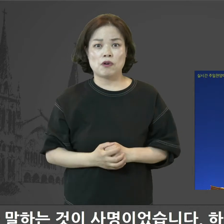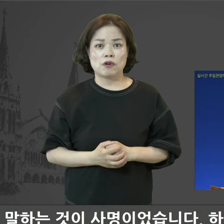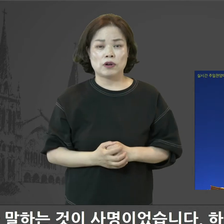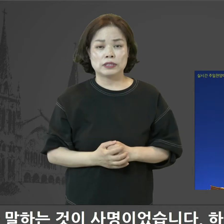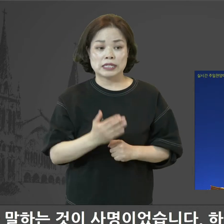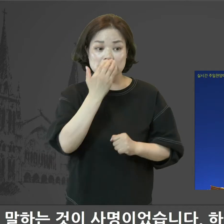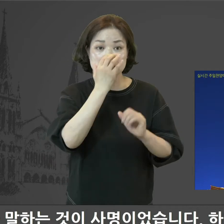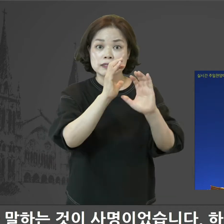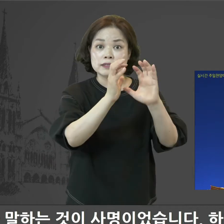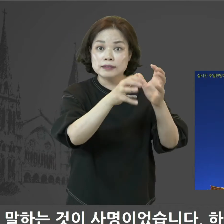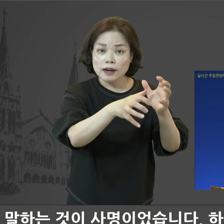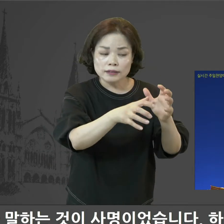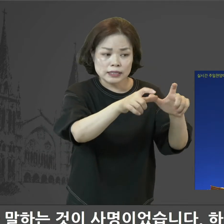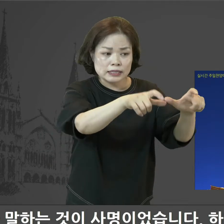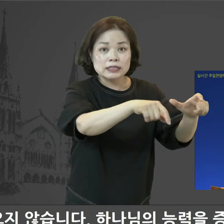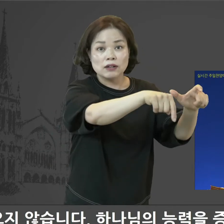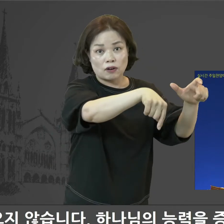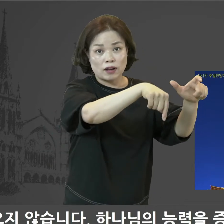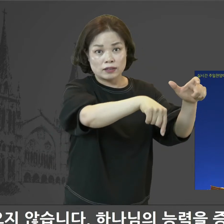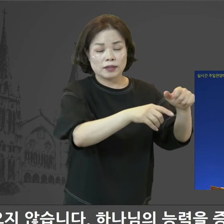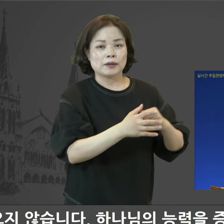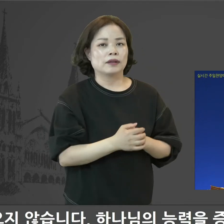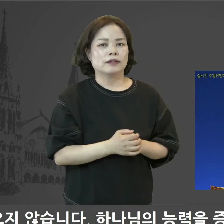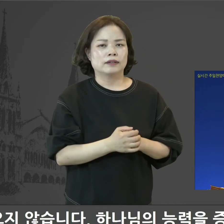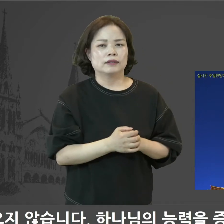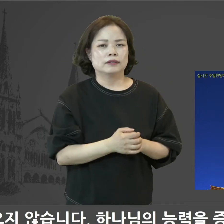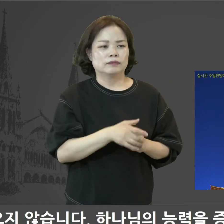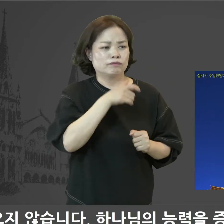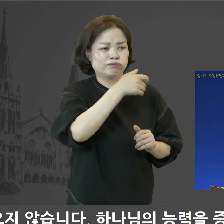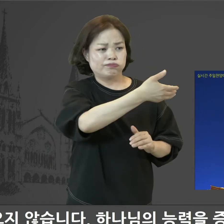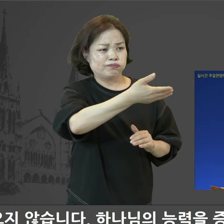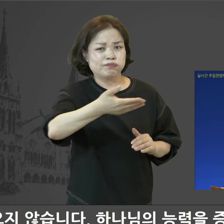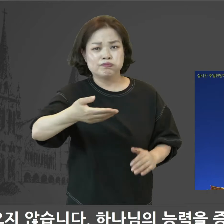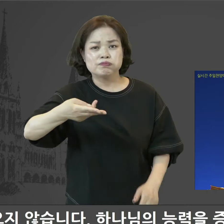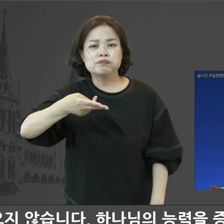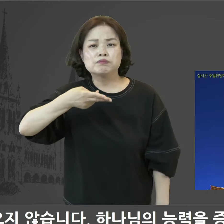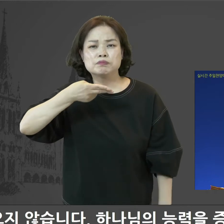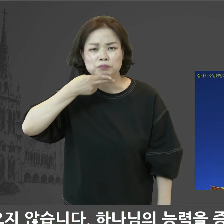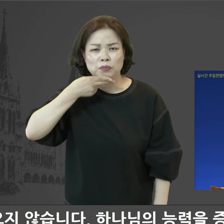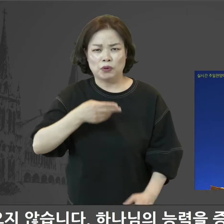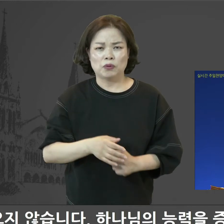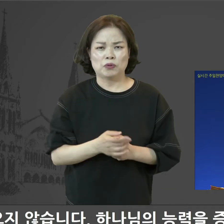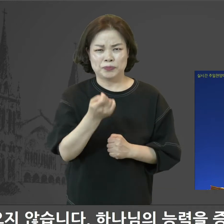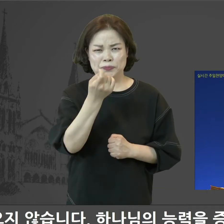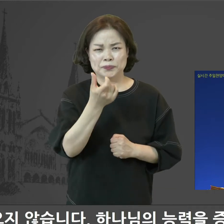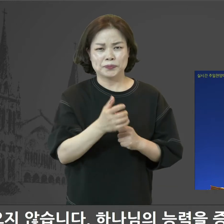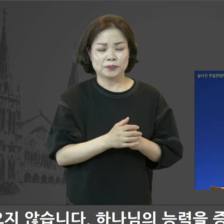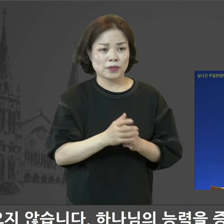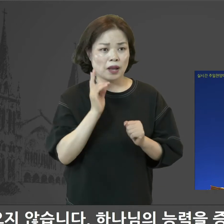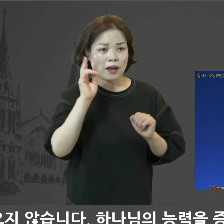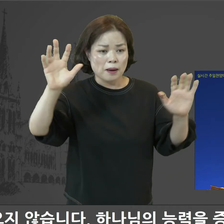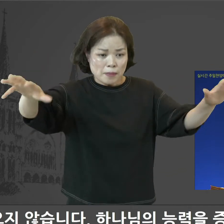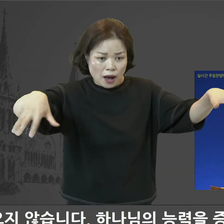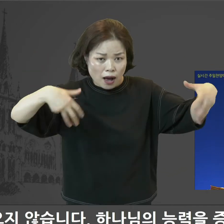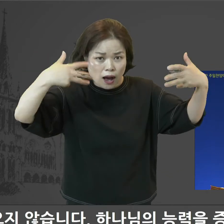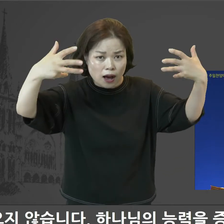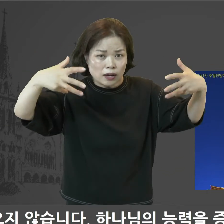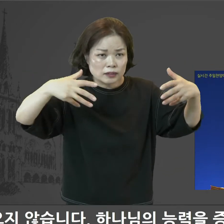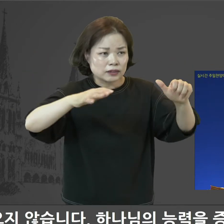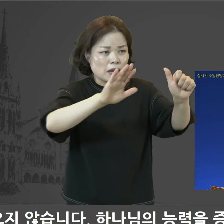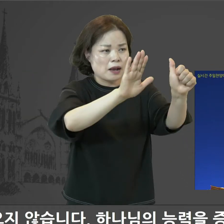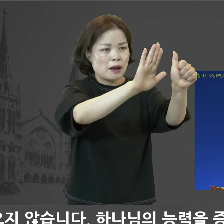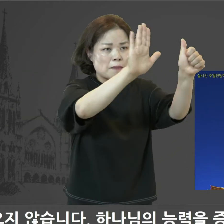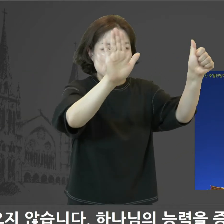여러분, 이스라엘은 지역적으로 강수량이 그렇게 많지 않은 지역이었습니다. 바람과 비를 주관하는